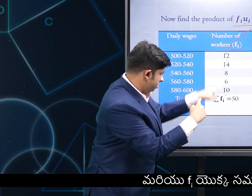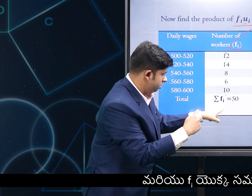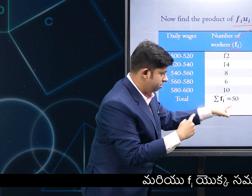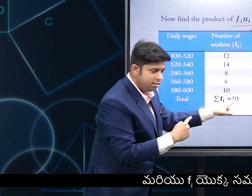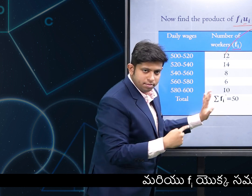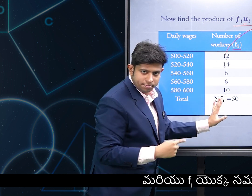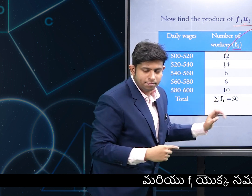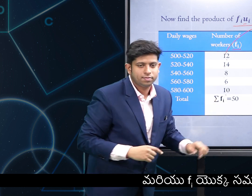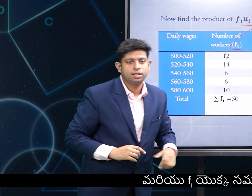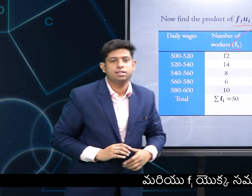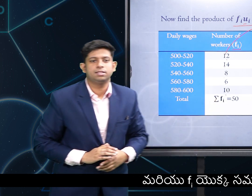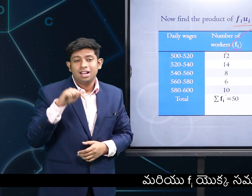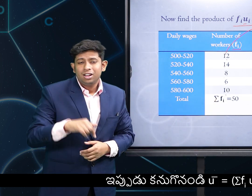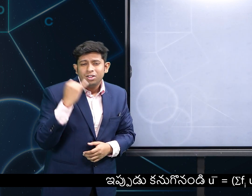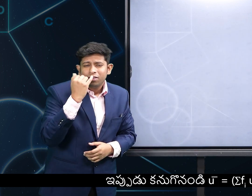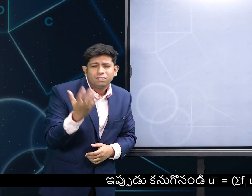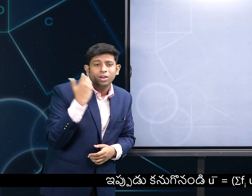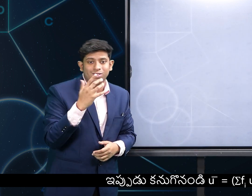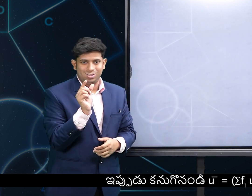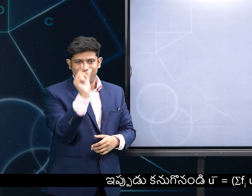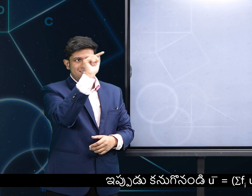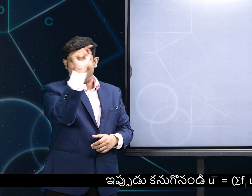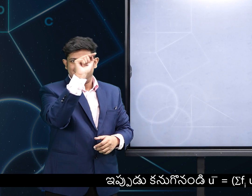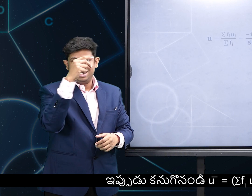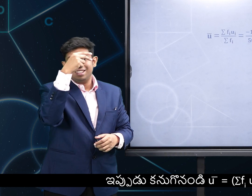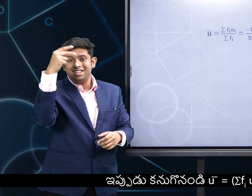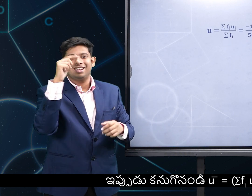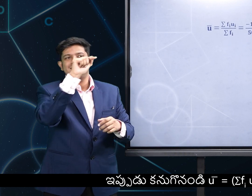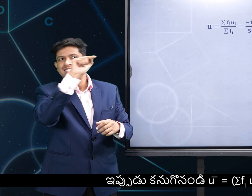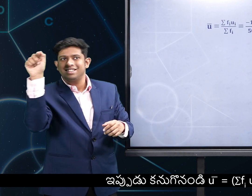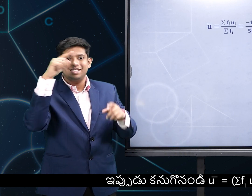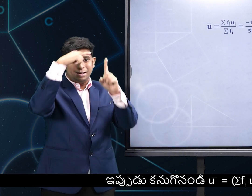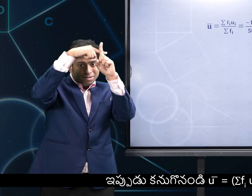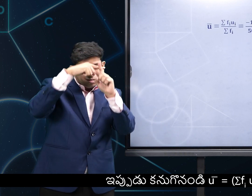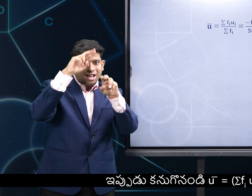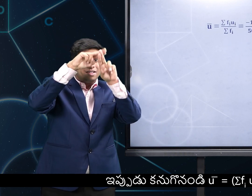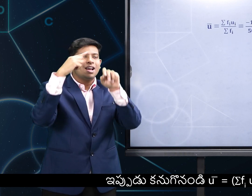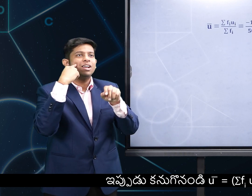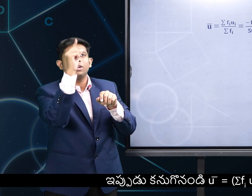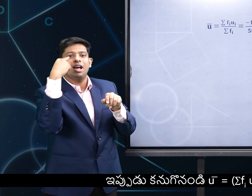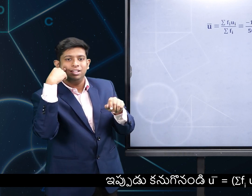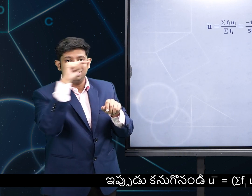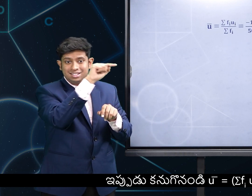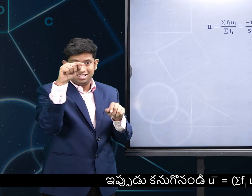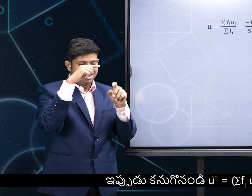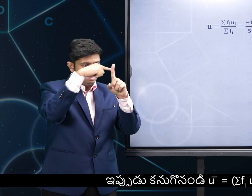50 యొక్క సమ్మషన్ ఇప్పుడు కనుగొనండి. U sum of F1